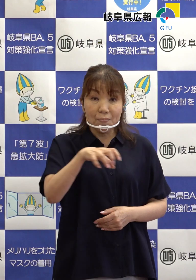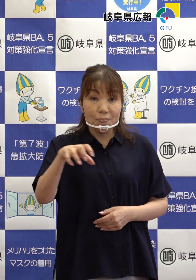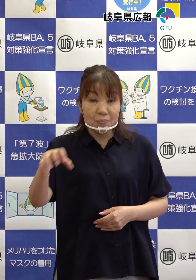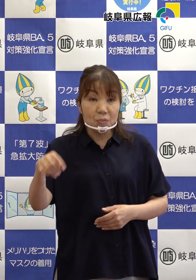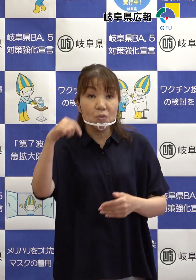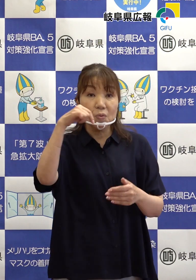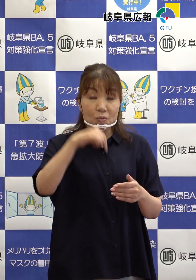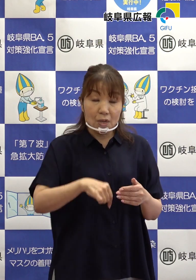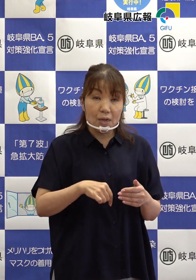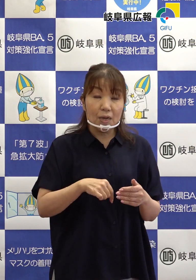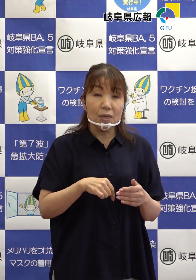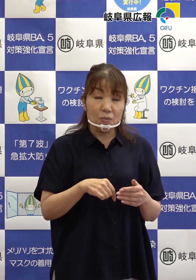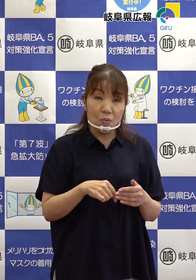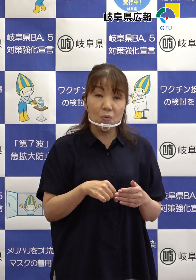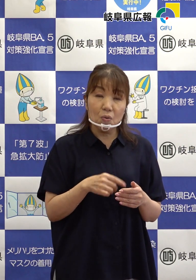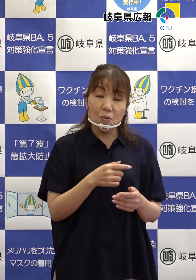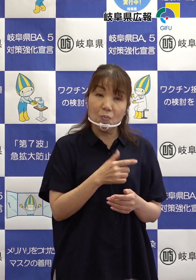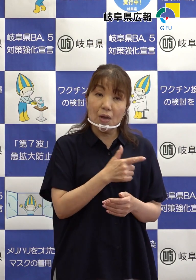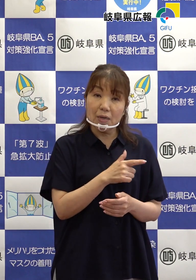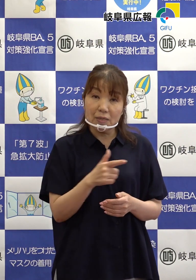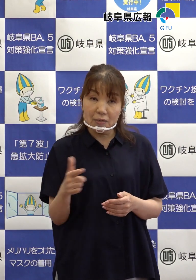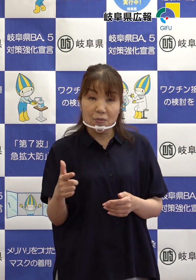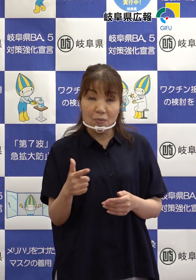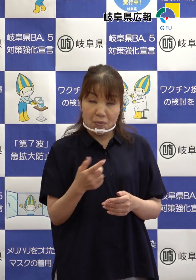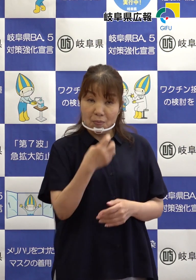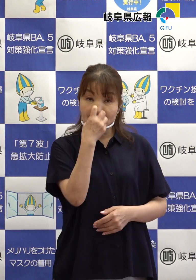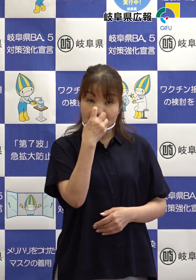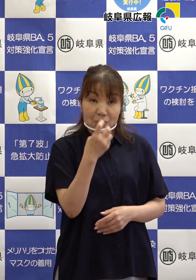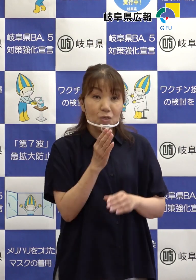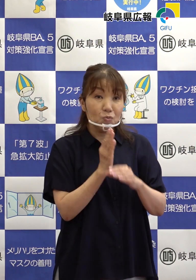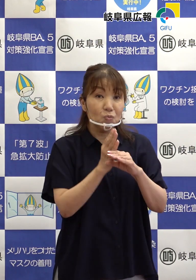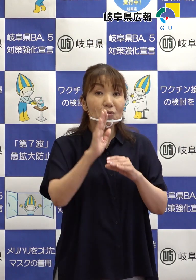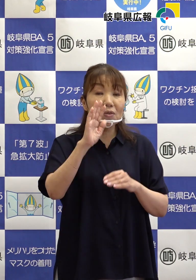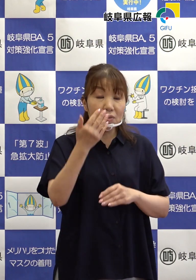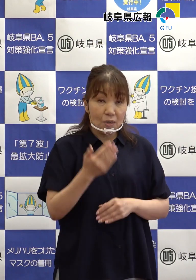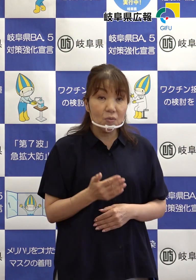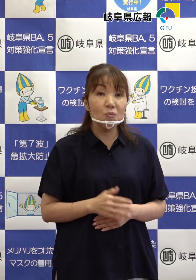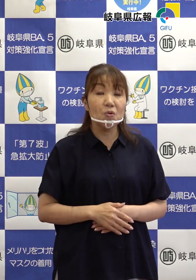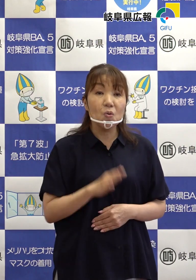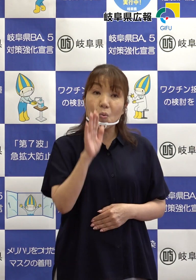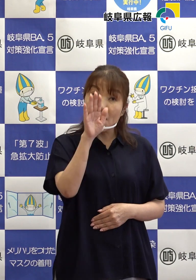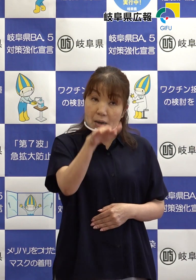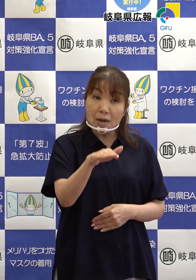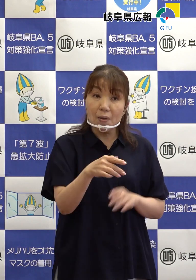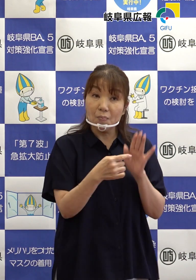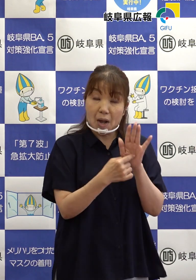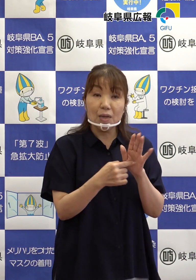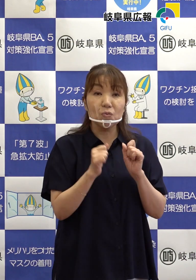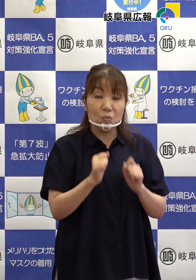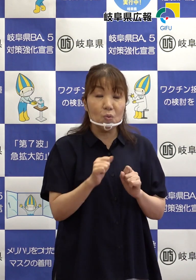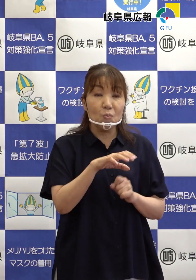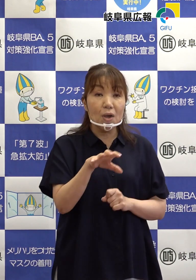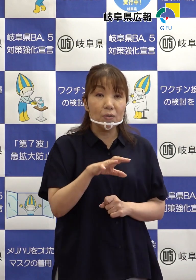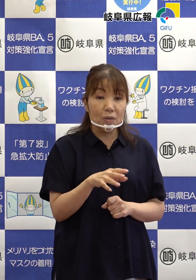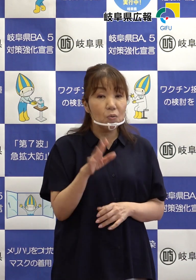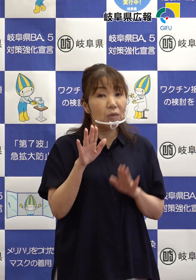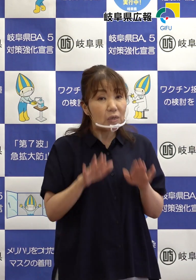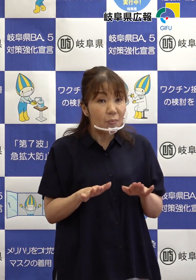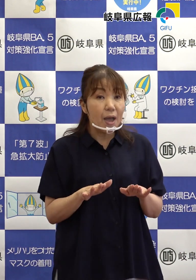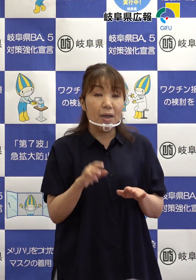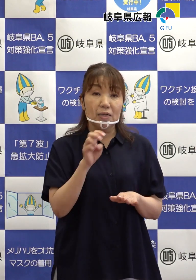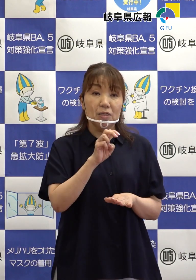某所かねまぁ色々まだ便利なところまでございますしこれからと思います20前後